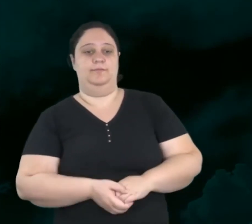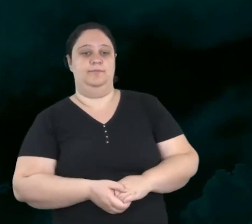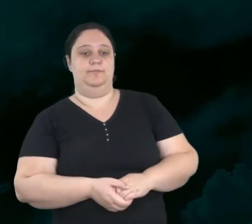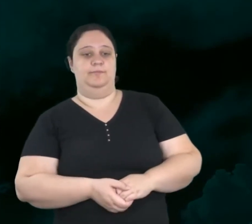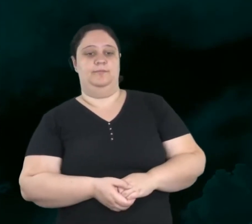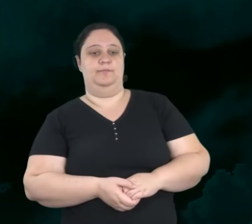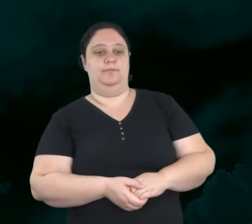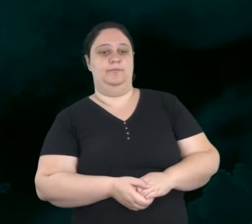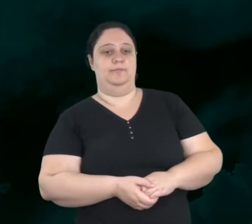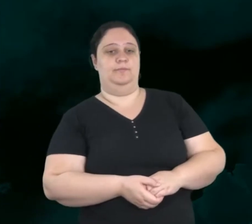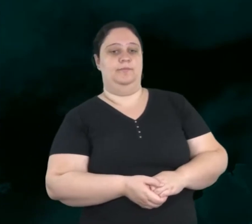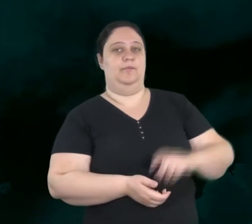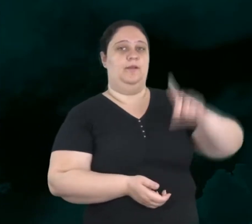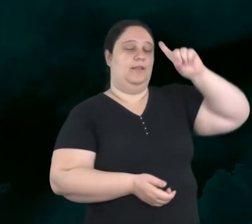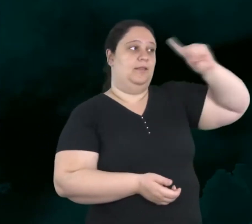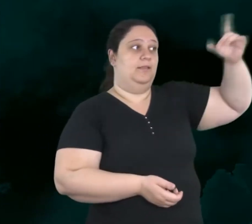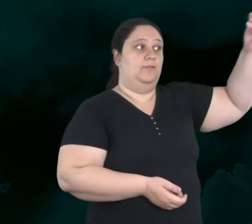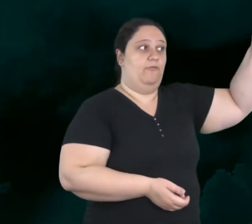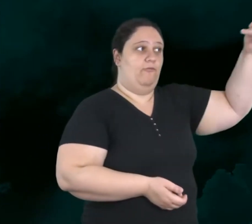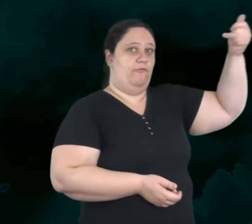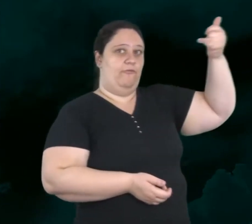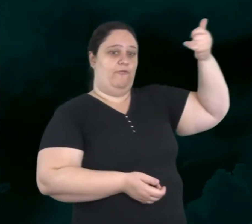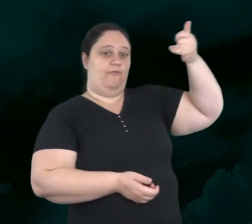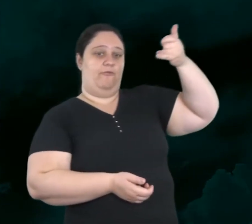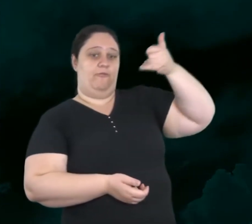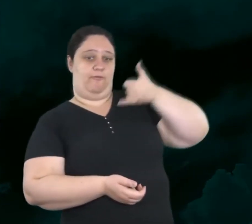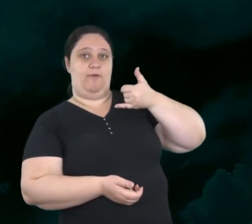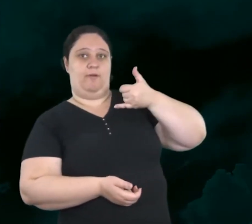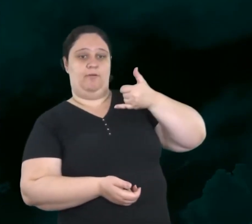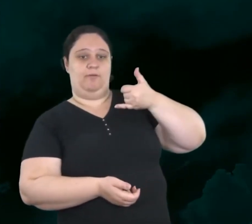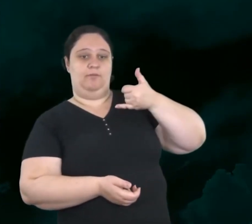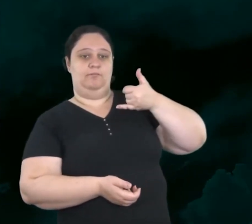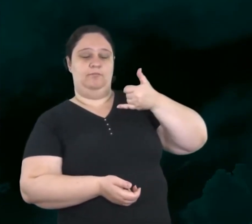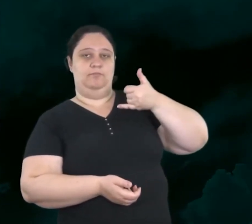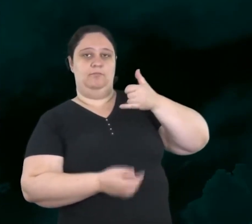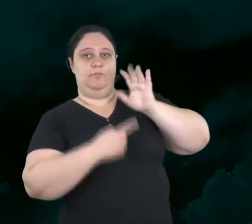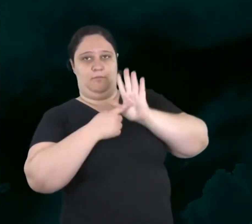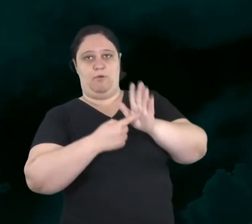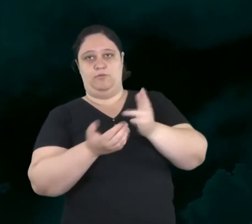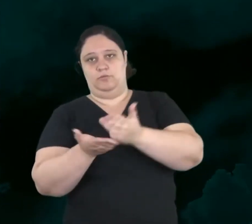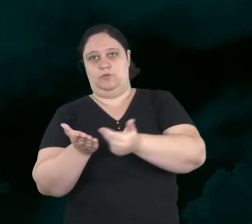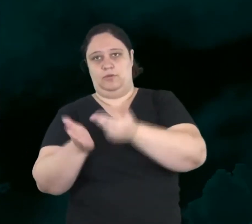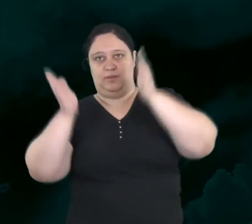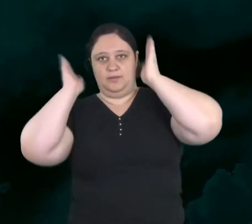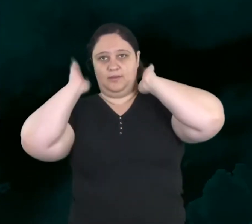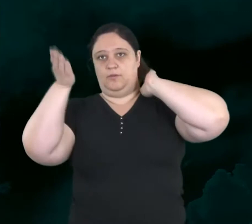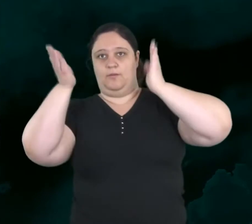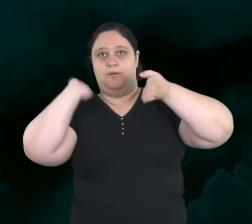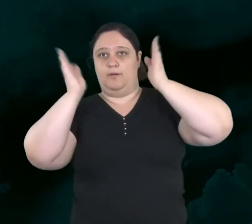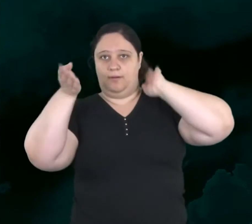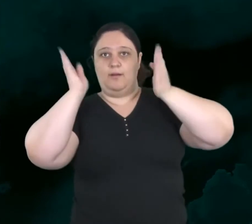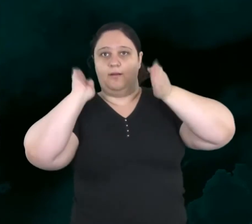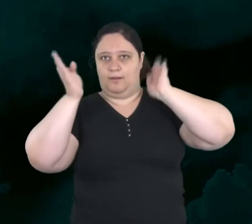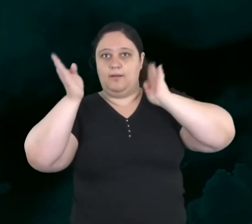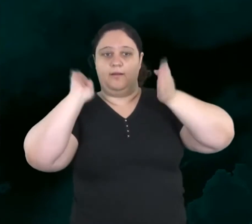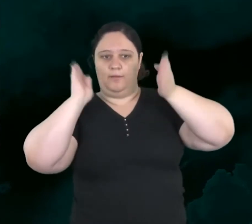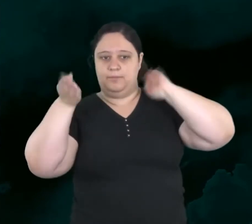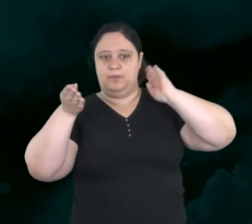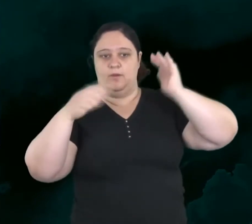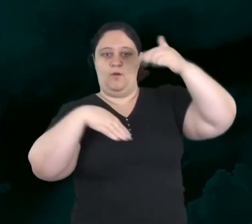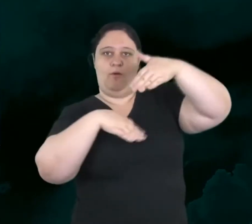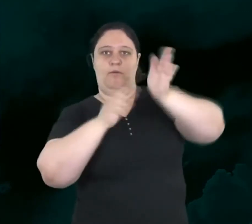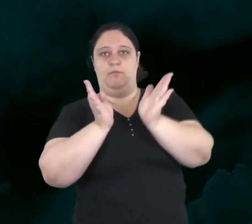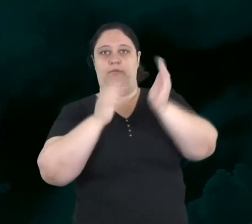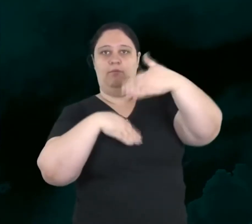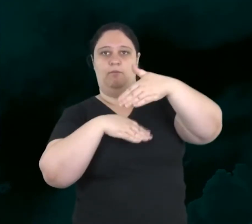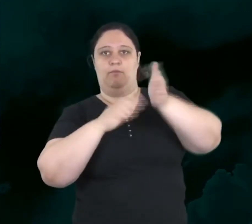da palavra, né, que eu represento como um caminhão, carregado desse cubo,